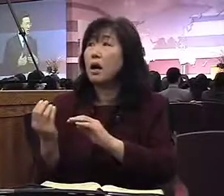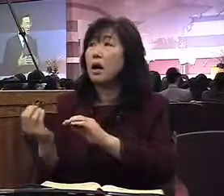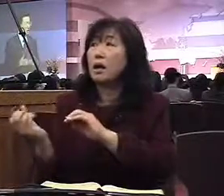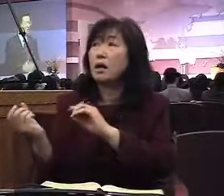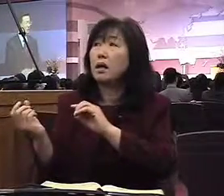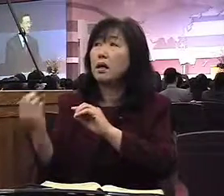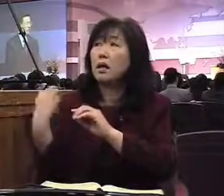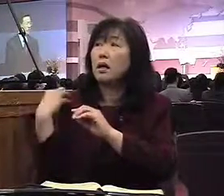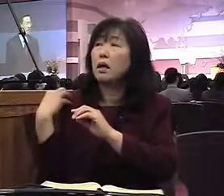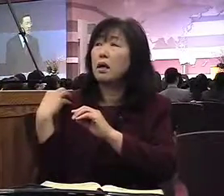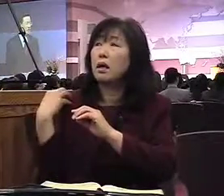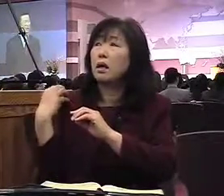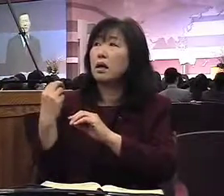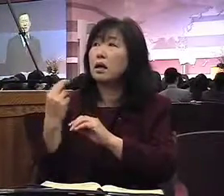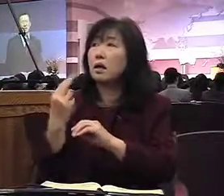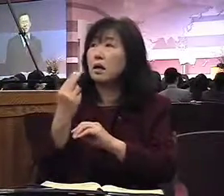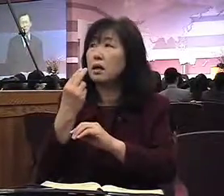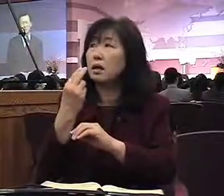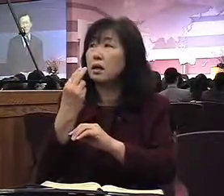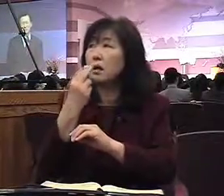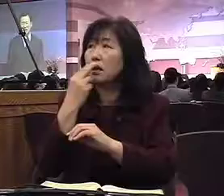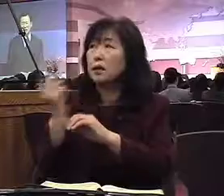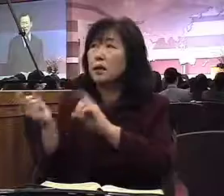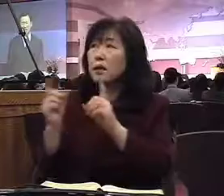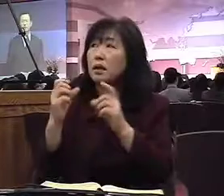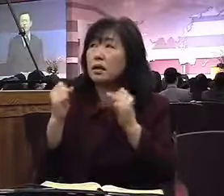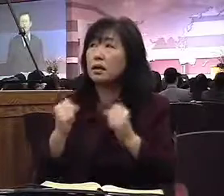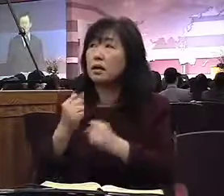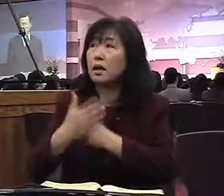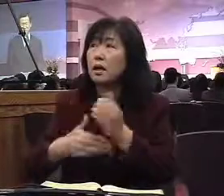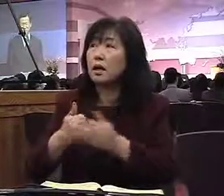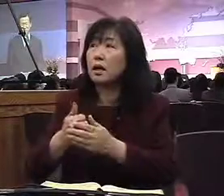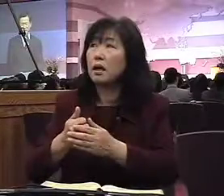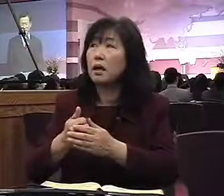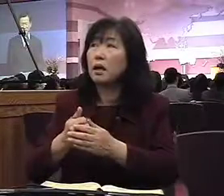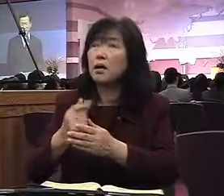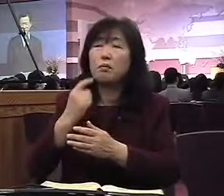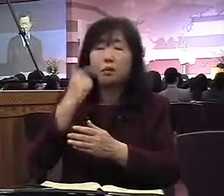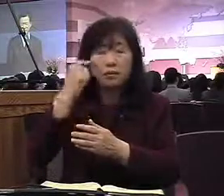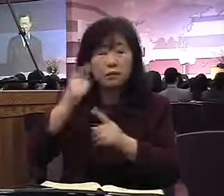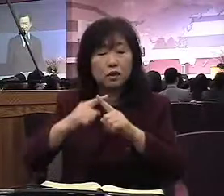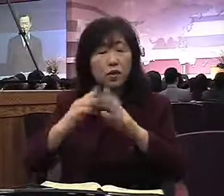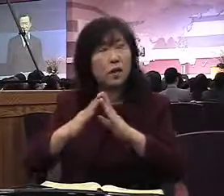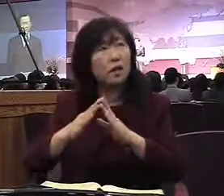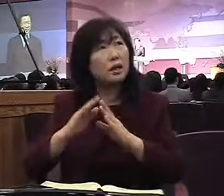저희 교회에서는 기도성을 뭘로 하냐면 찬송가 483장 후렴을